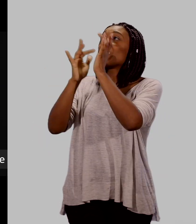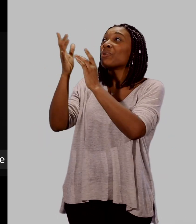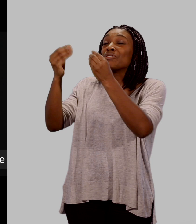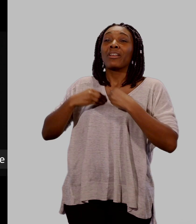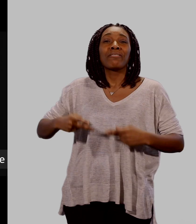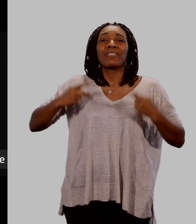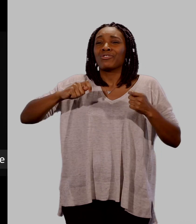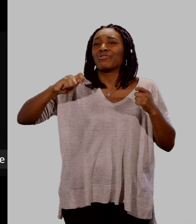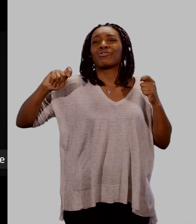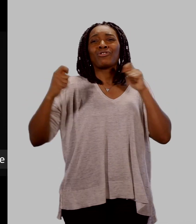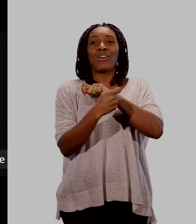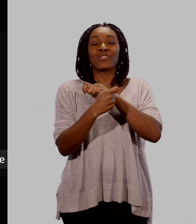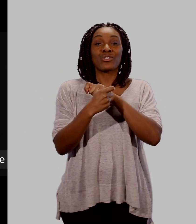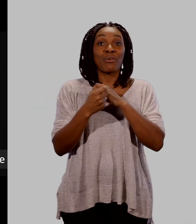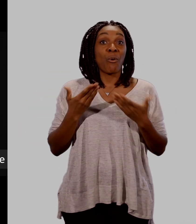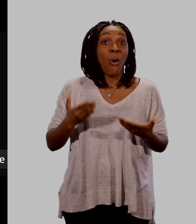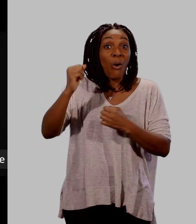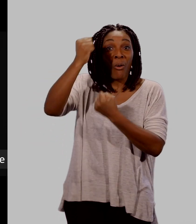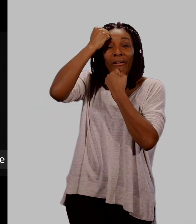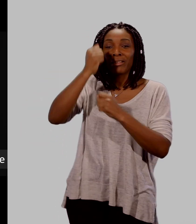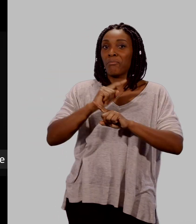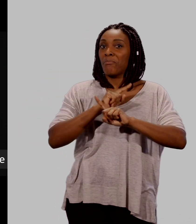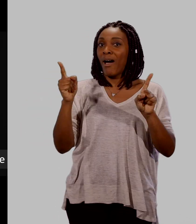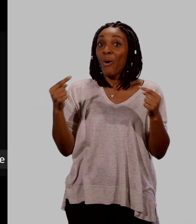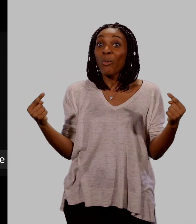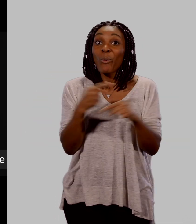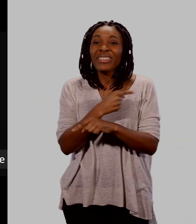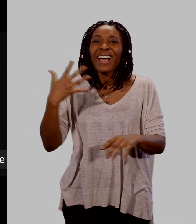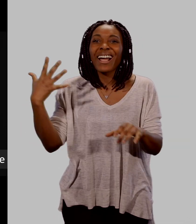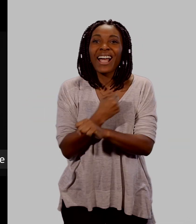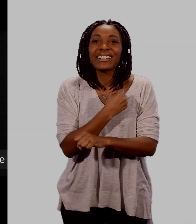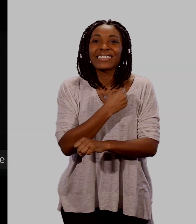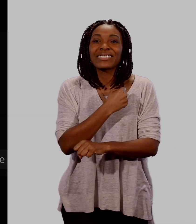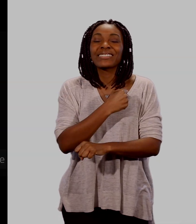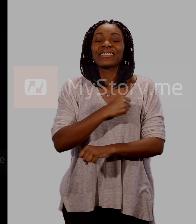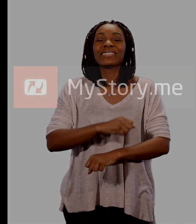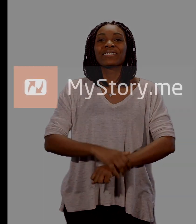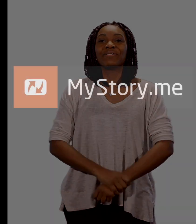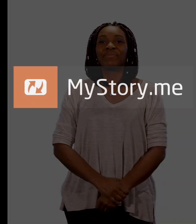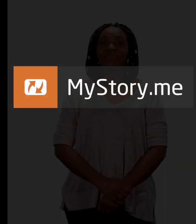tout changé et aujourd'hui je ne regrette absolument pas, au contraire j'ai tout gagné.